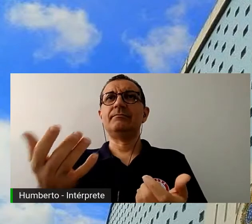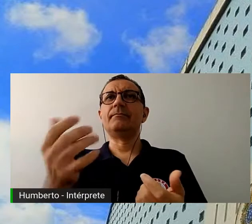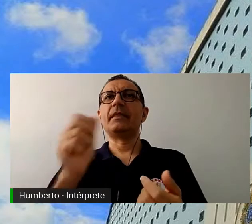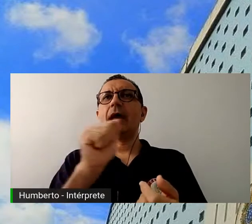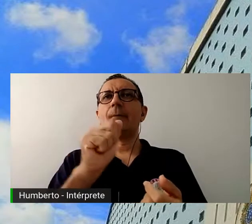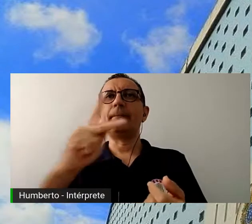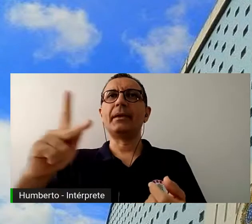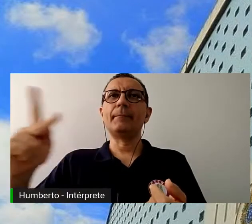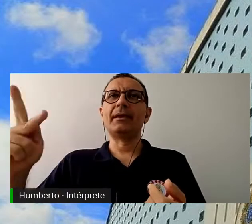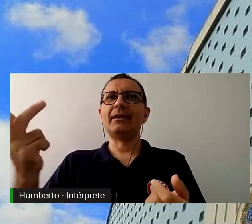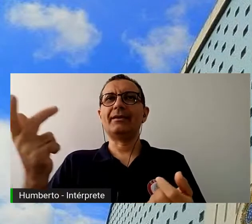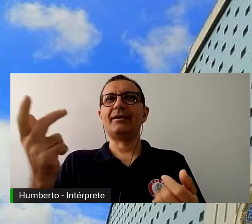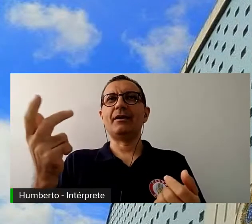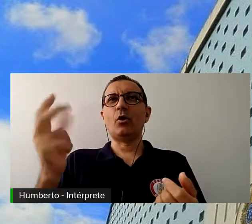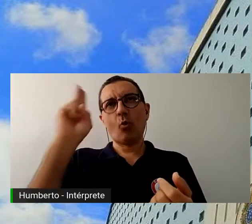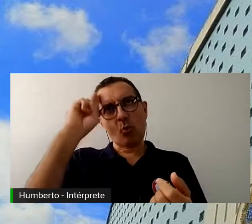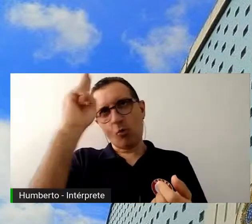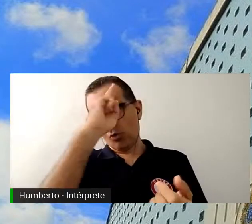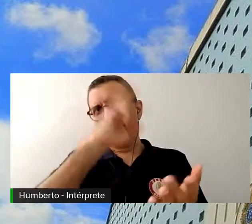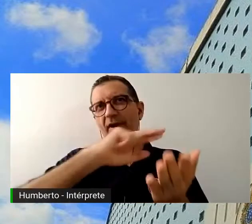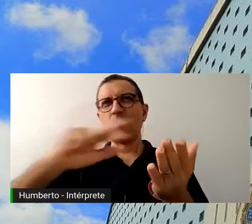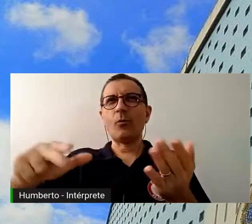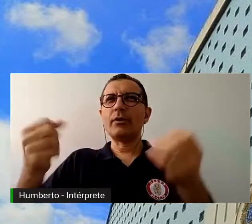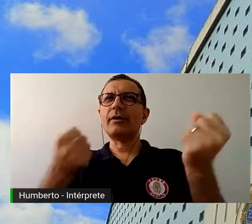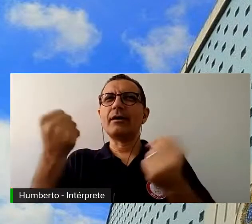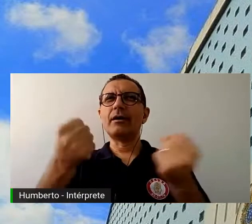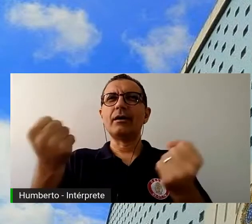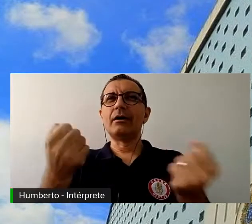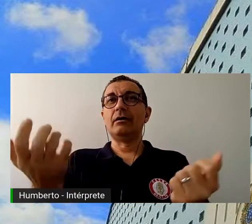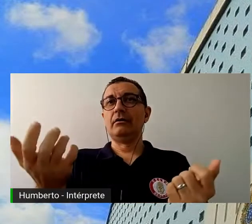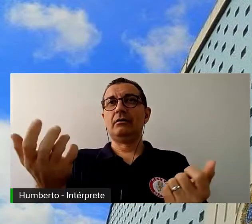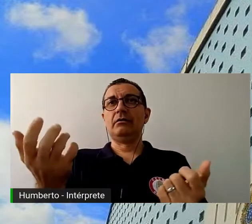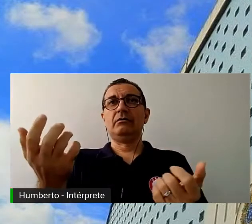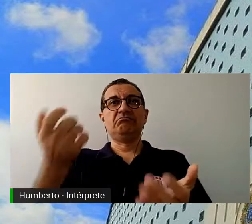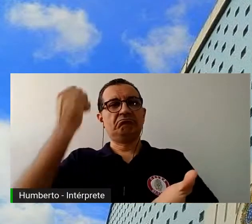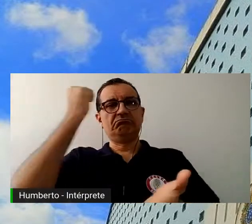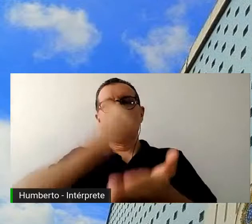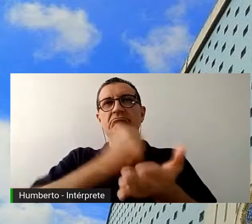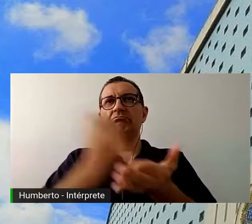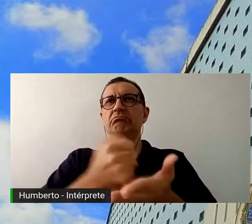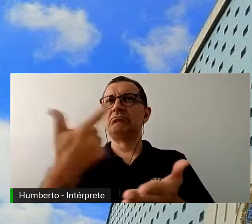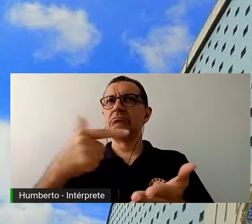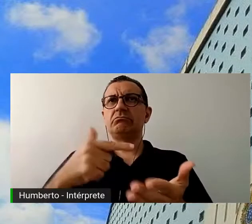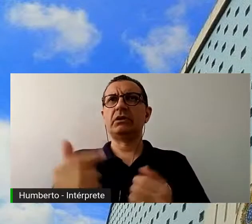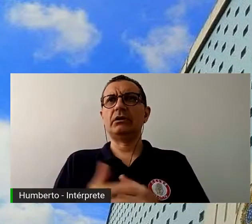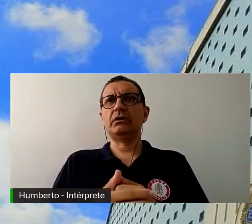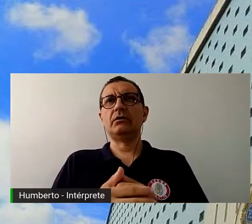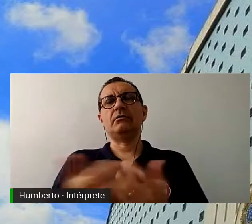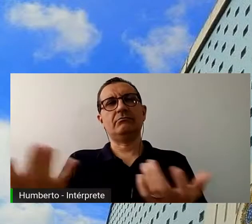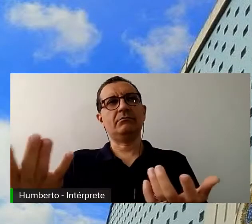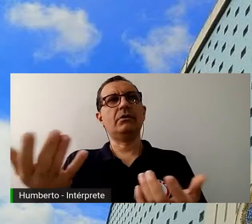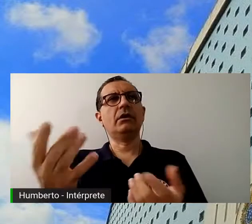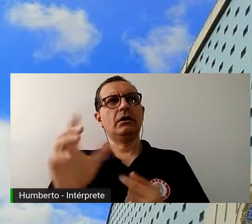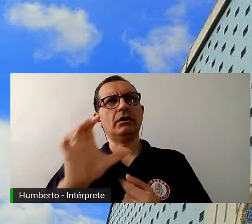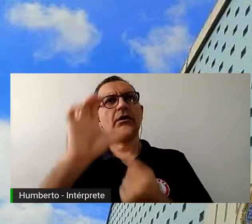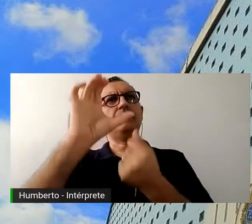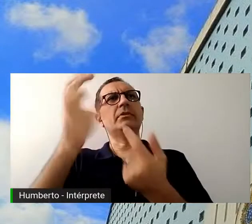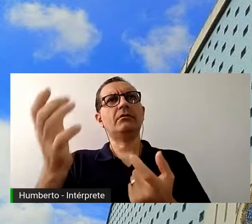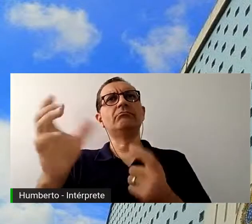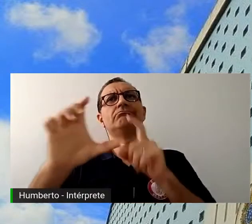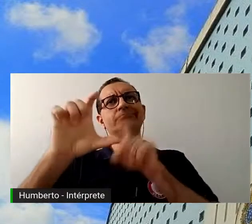país dependente do capital internacional. É importante saber o que significa dependência do capital. Claro, são restrições